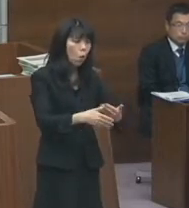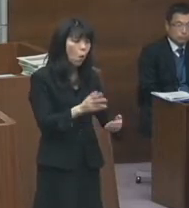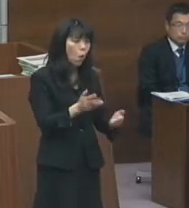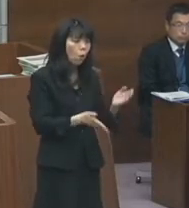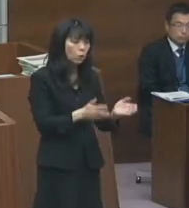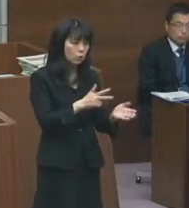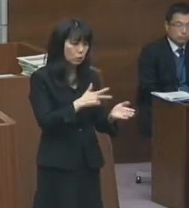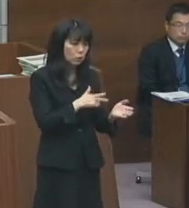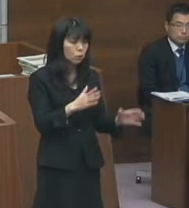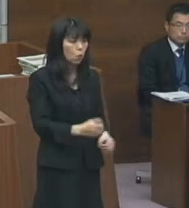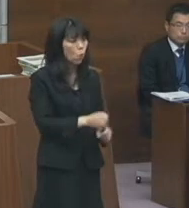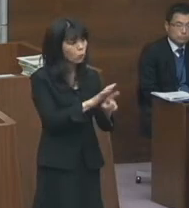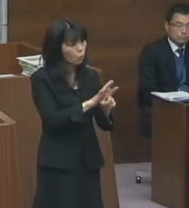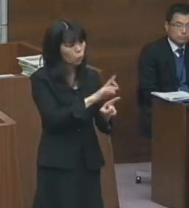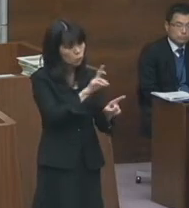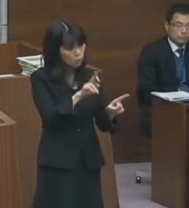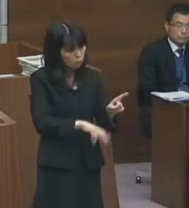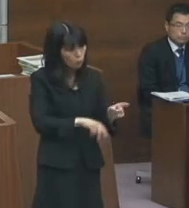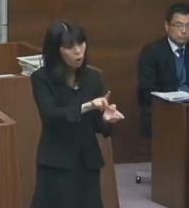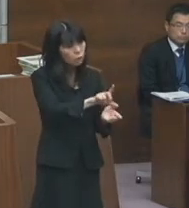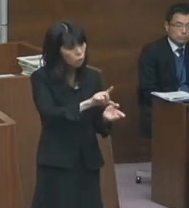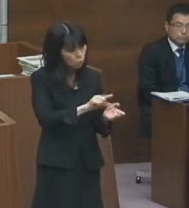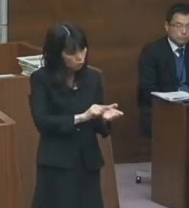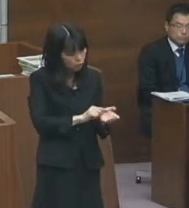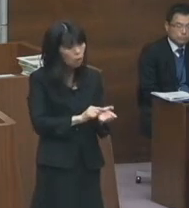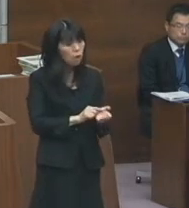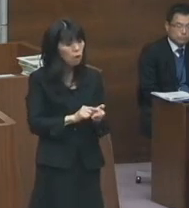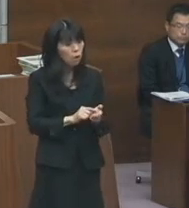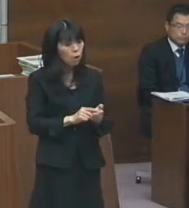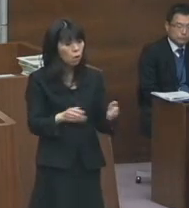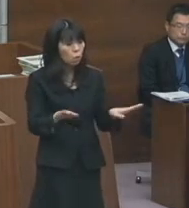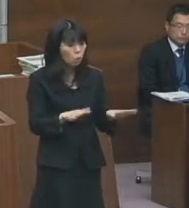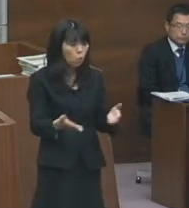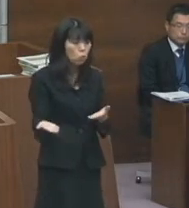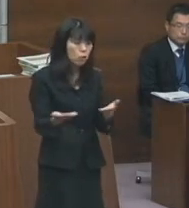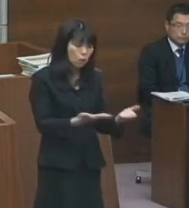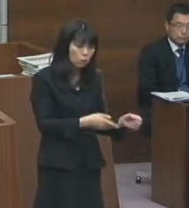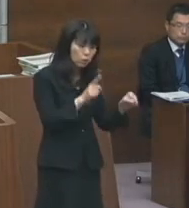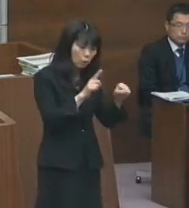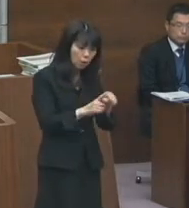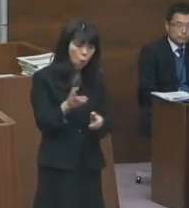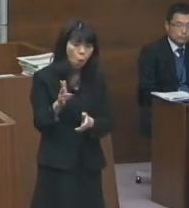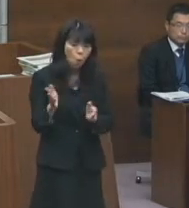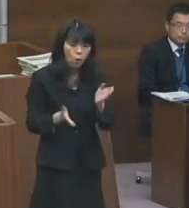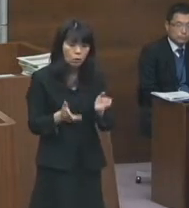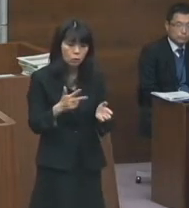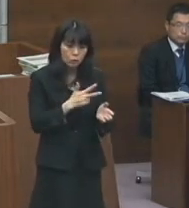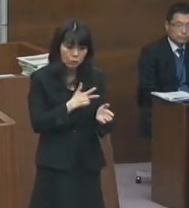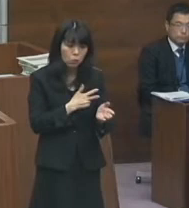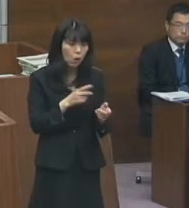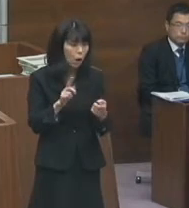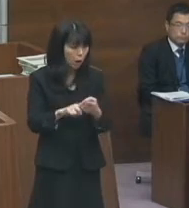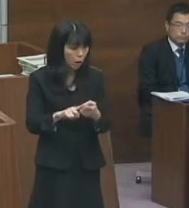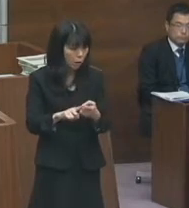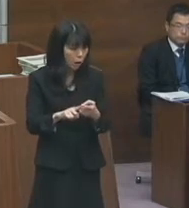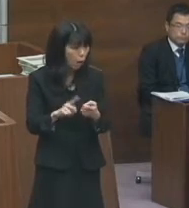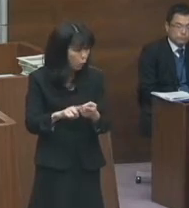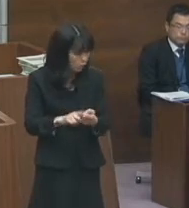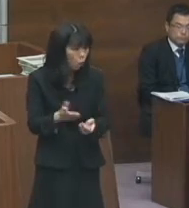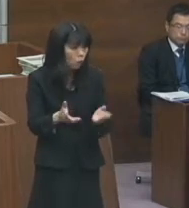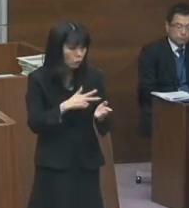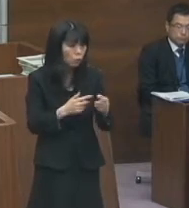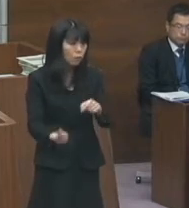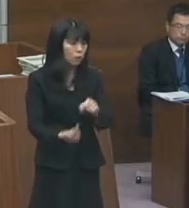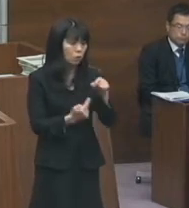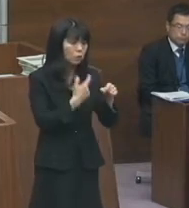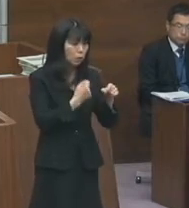最大限に活用し、受け入れ枠の確保に必要となる保育人材の確保に努めてまいりたいと思っております。また公立保育